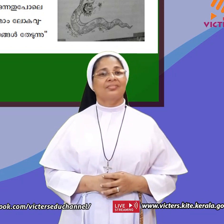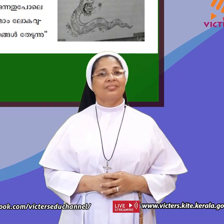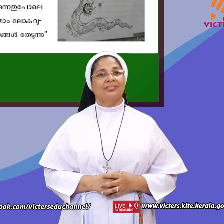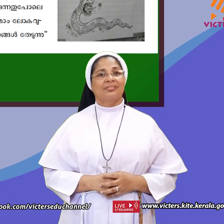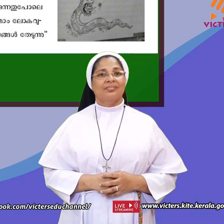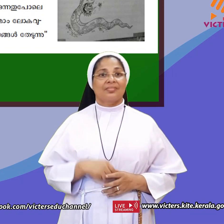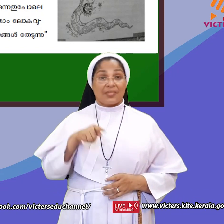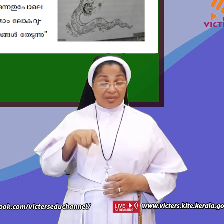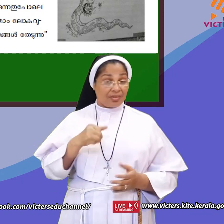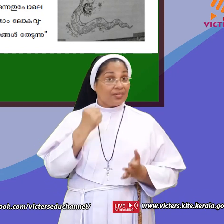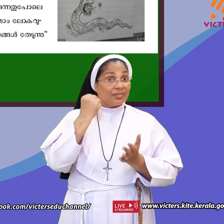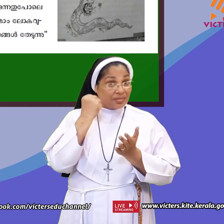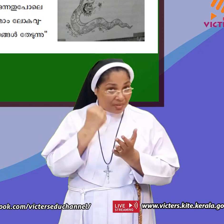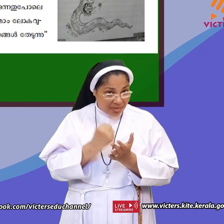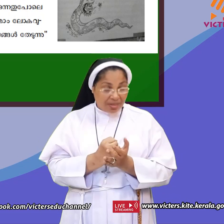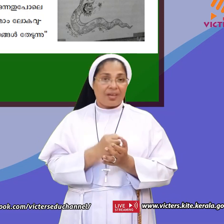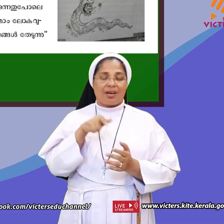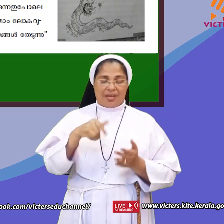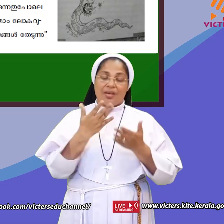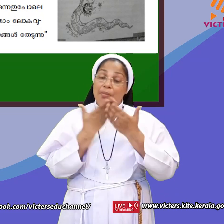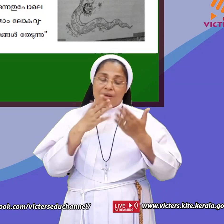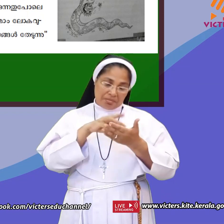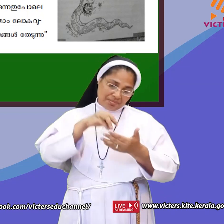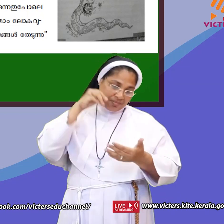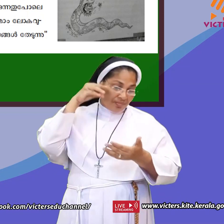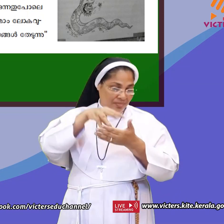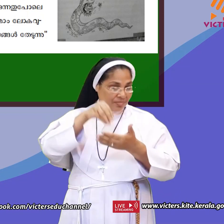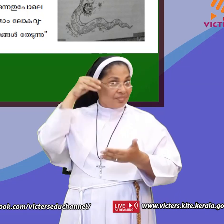ഈ സത്യങ്ങൾ നാം ഈ പാഠഭാഗങ്ങളിലൂടെ മനസ്സിലാക്കുന്നു.